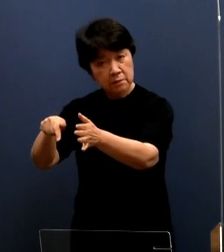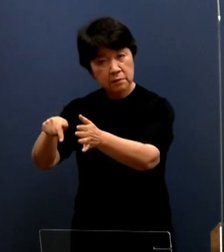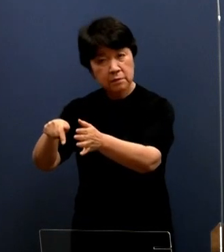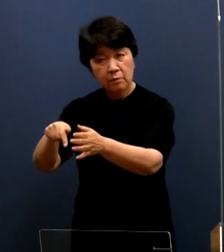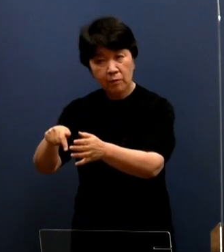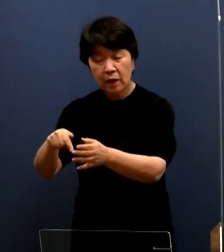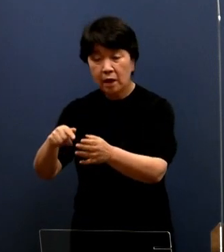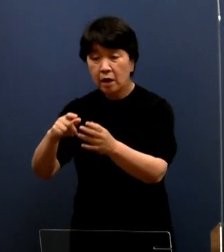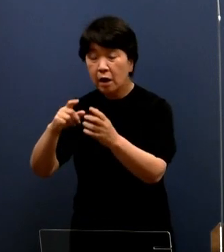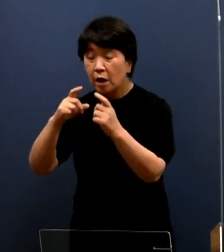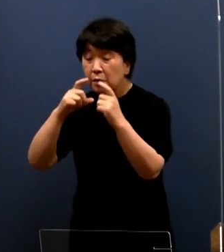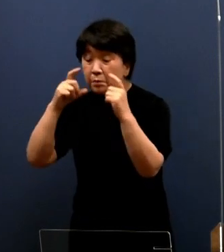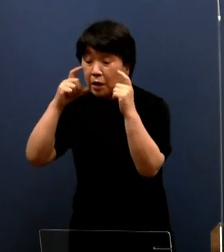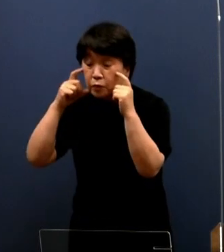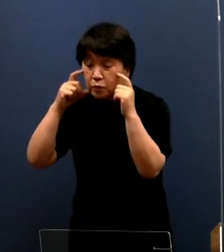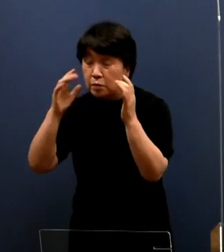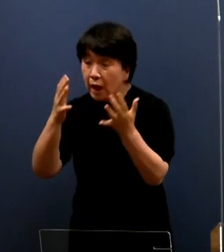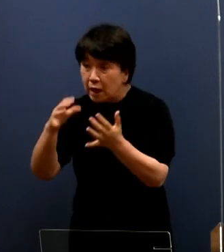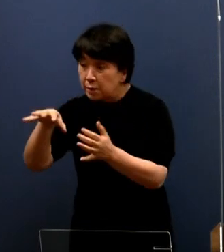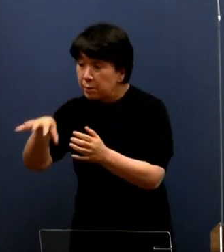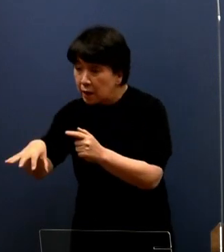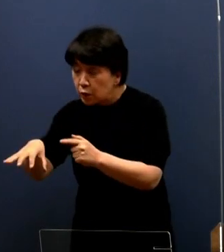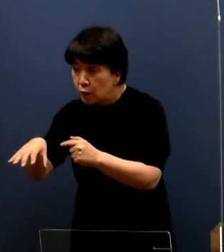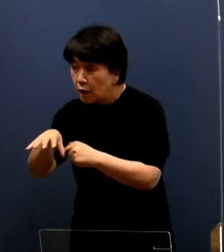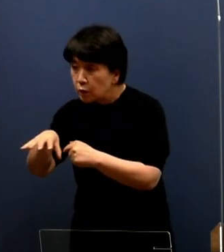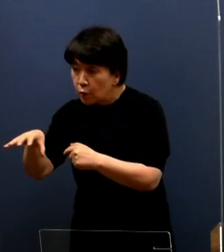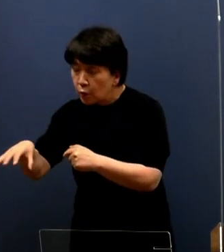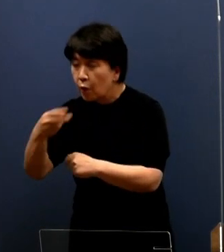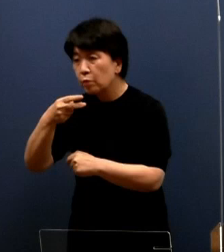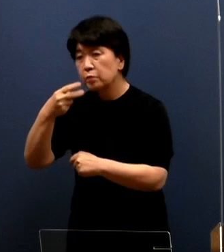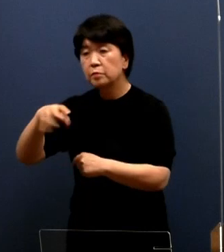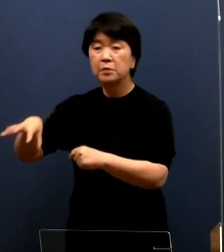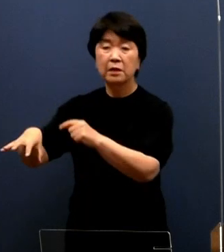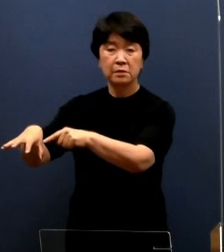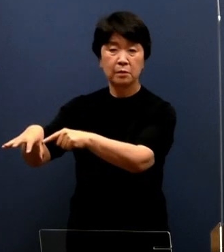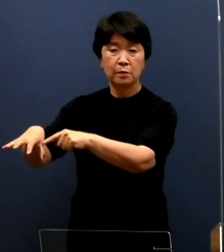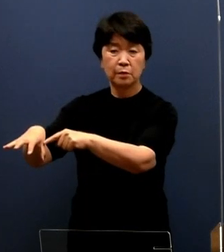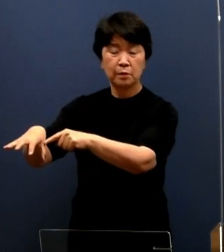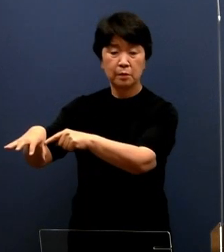マスクを外してない場所で、外している場所で、感染が広がってない